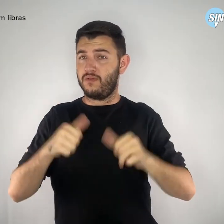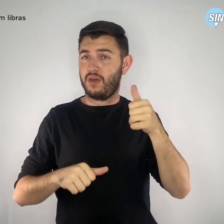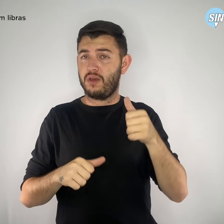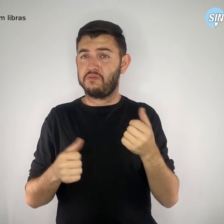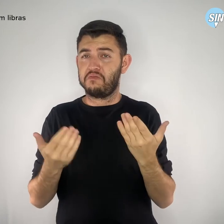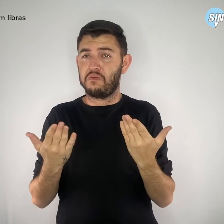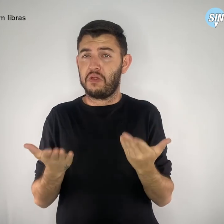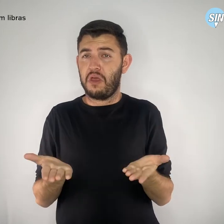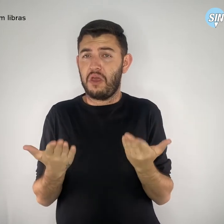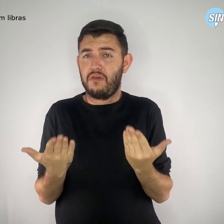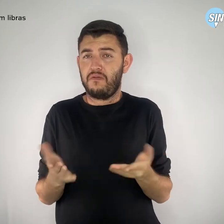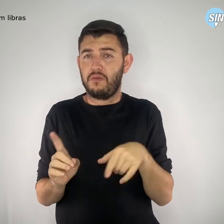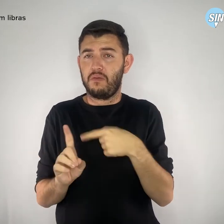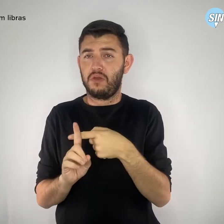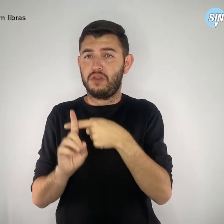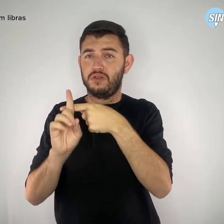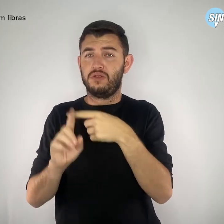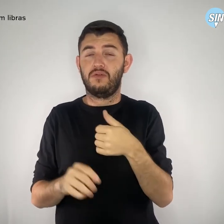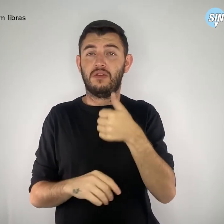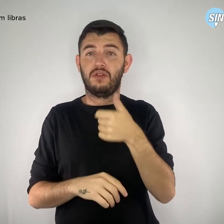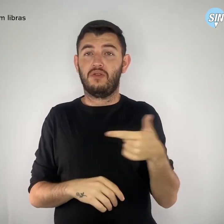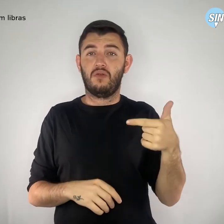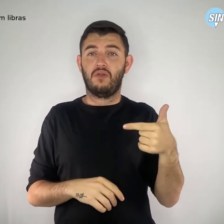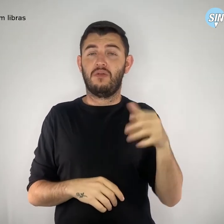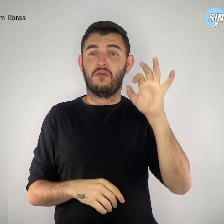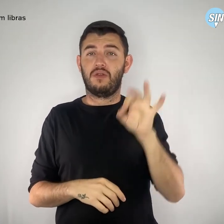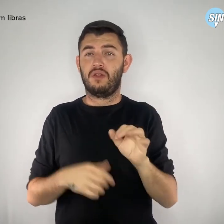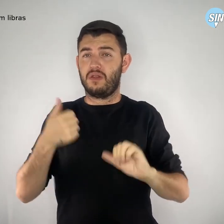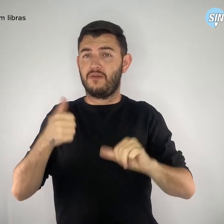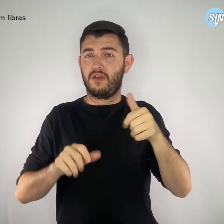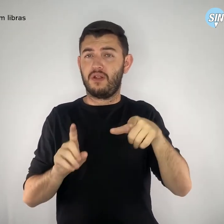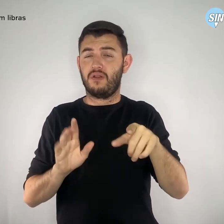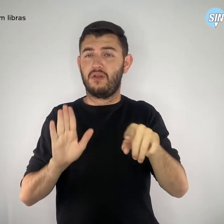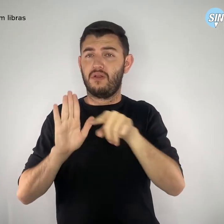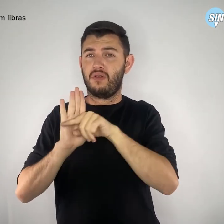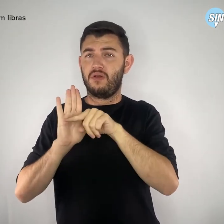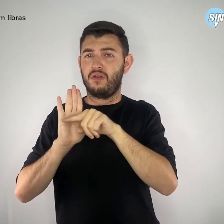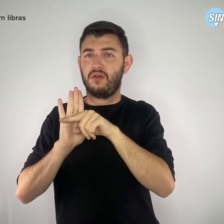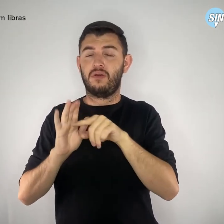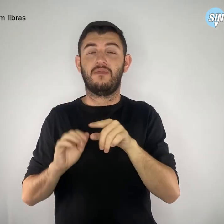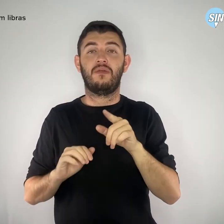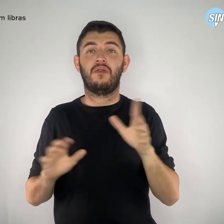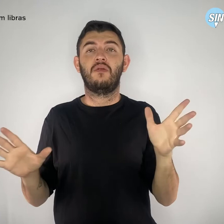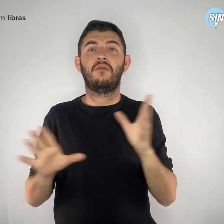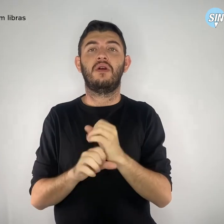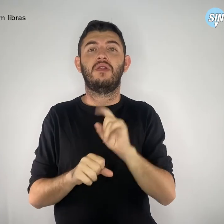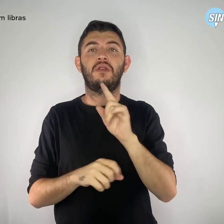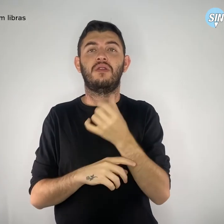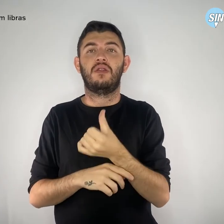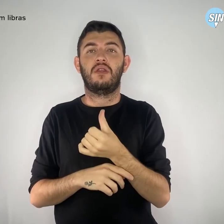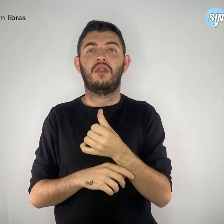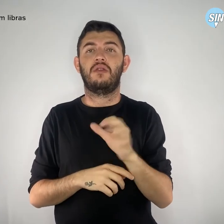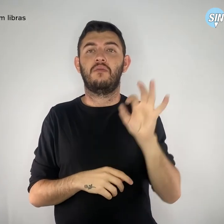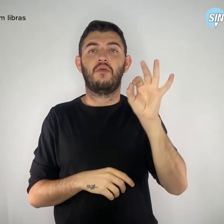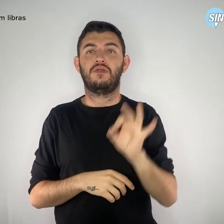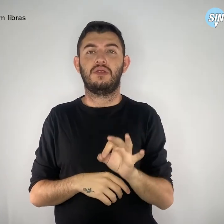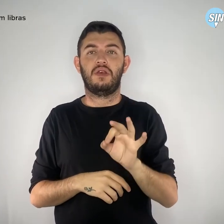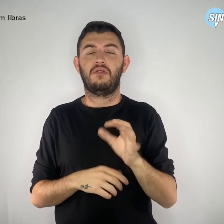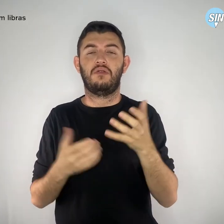positiva e 12% como negativas, com 16% sem identificação clara. Já